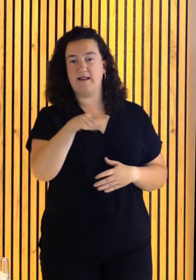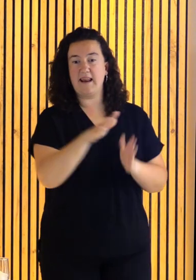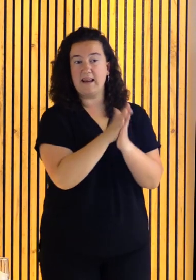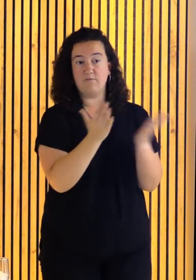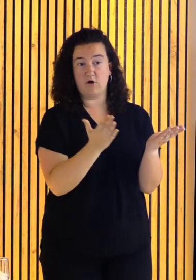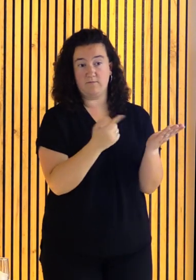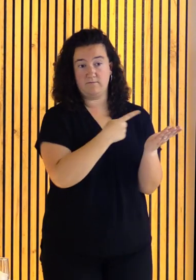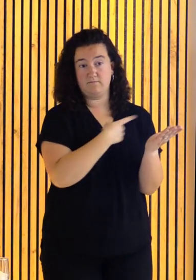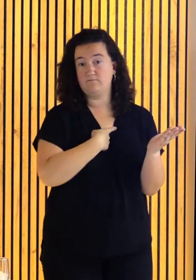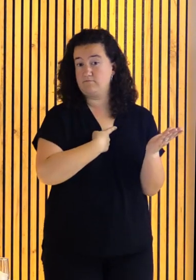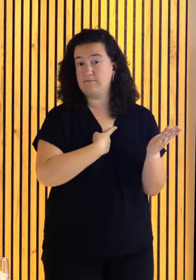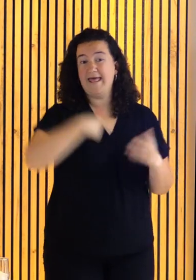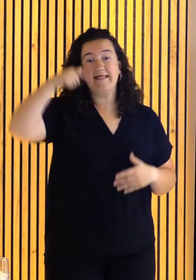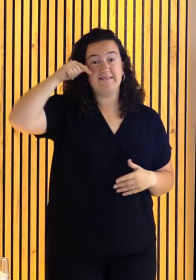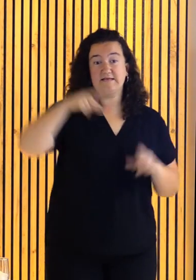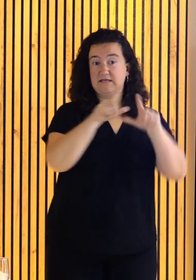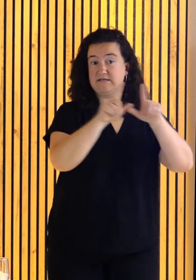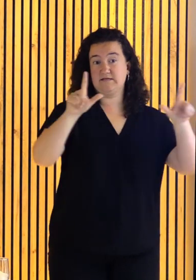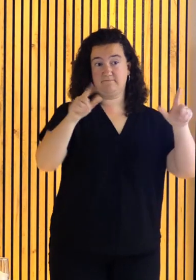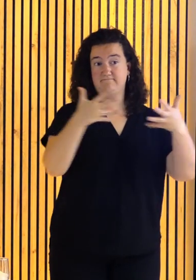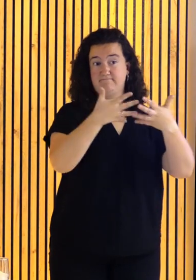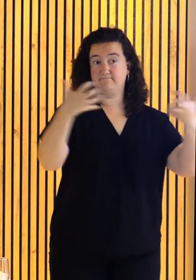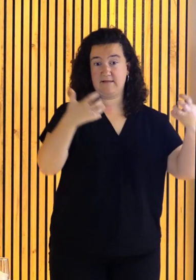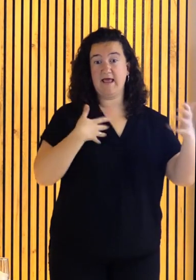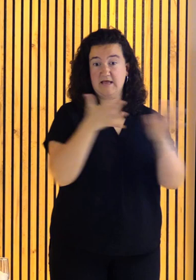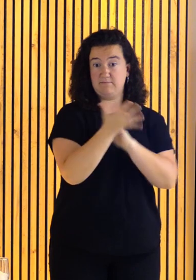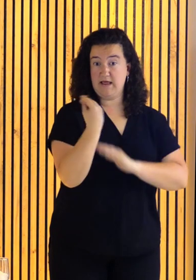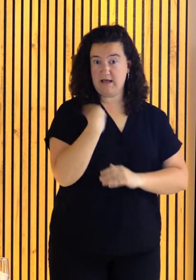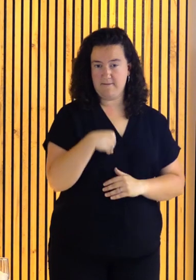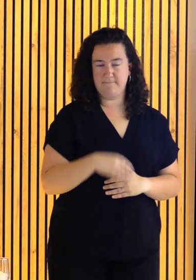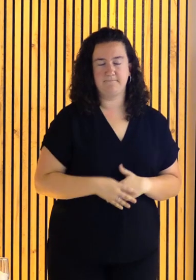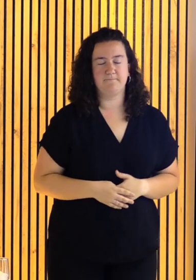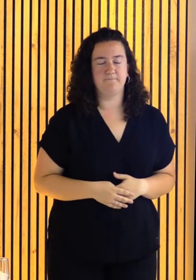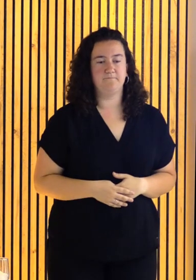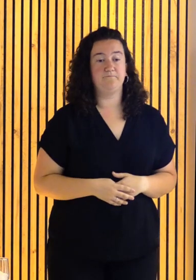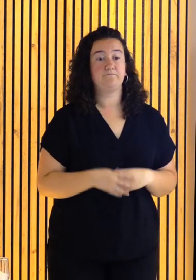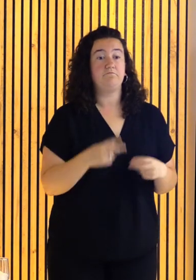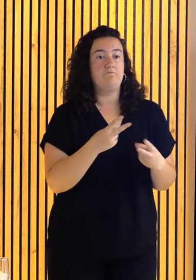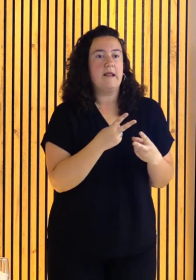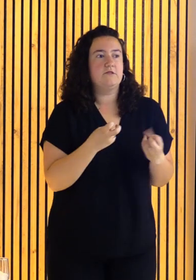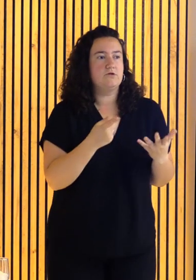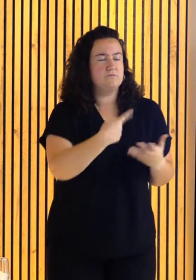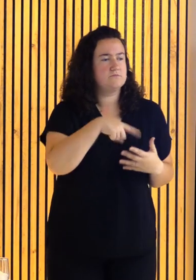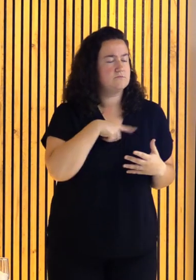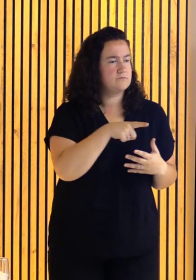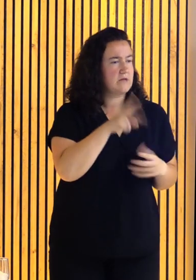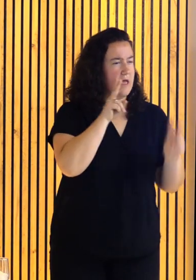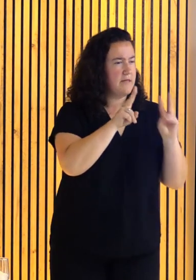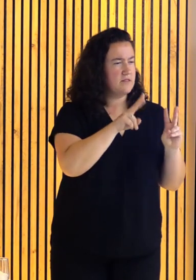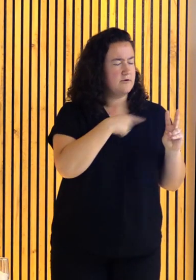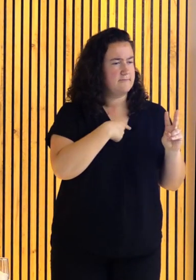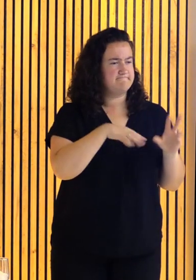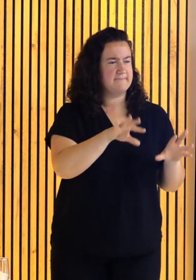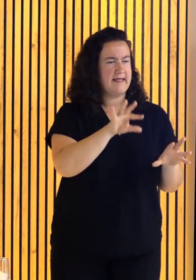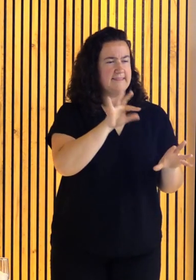liburuan agertzen, azaltzen den tesia, ezta? Orduan, bueno, pixkat horrek jarraituz, guk ere erabaki genuen, handik tiratu behar genuela, handik